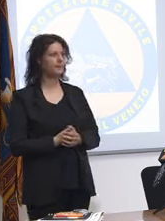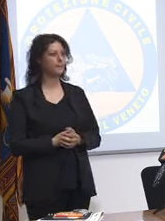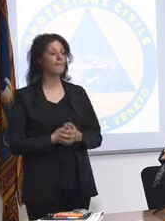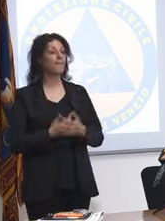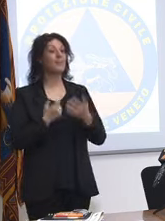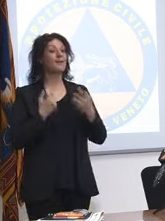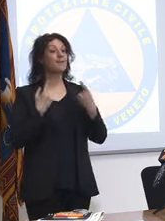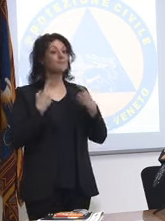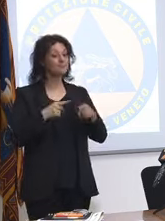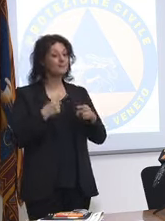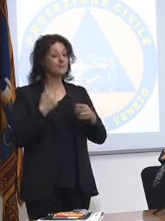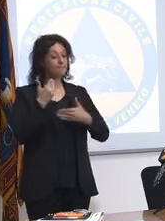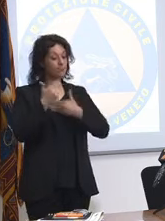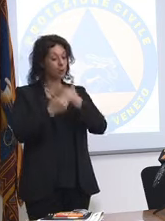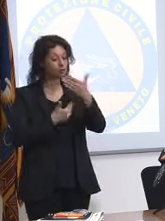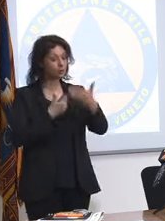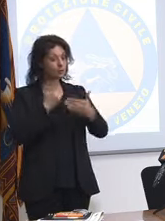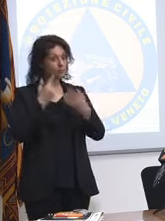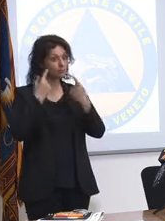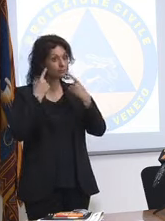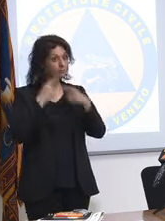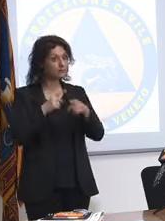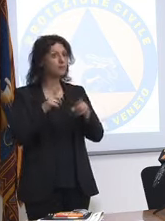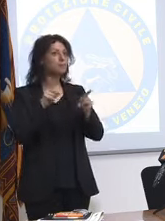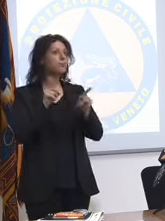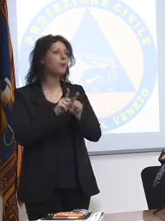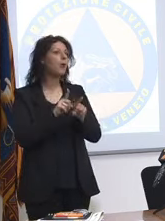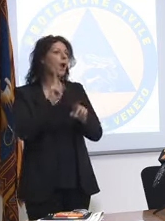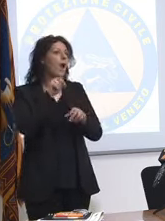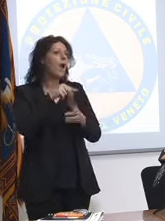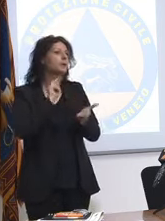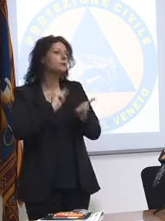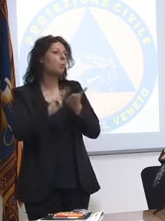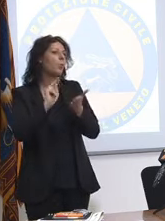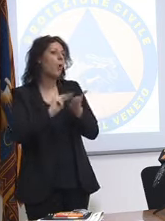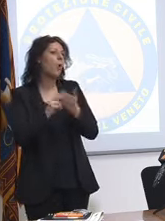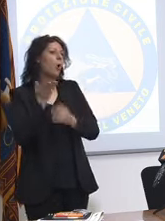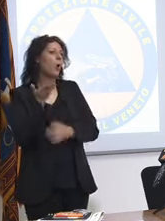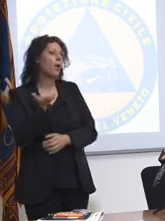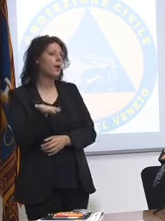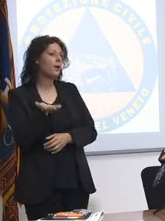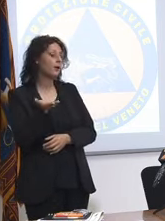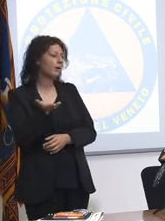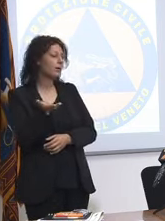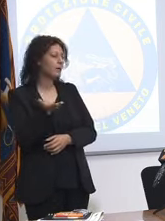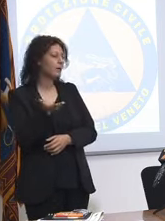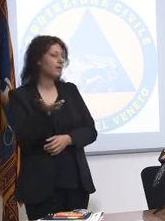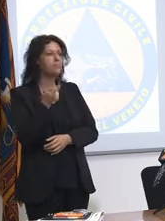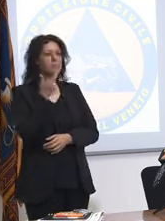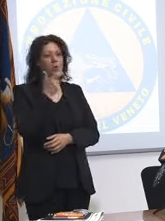può essere adottata anche per la scuola? Perché mi pare il grande buco nero